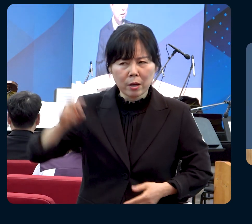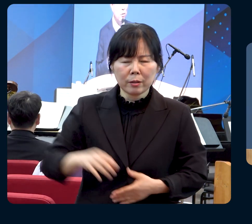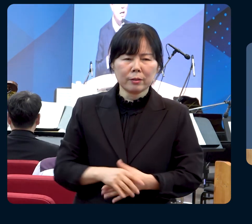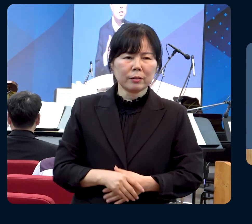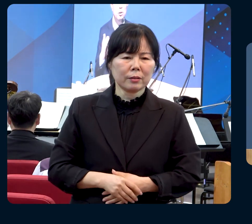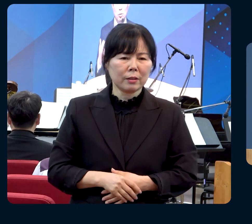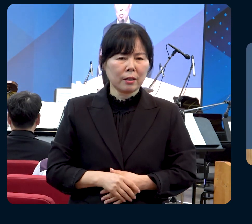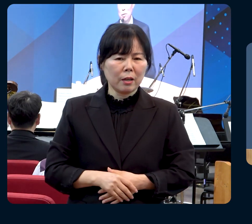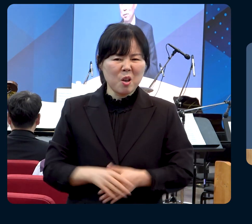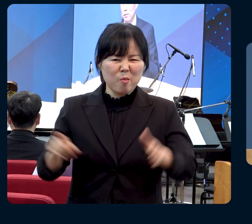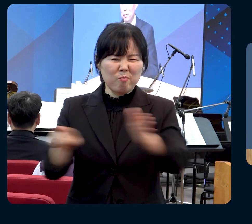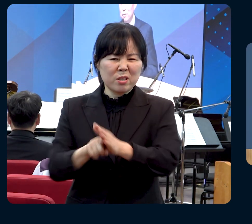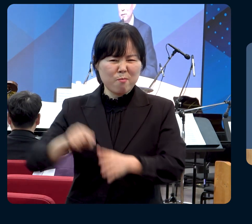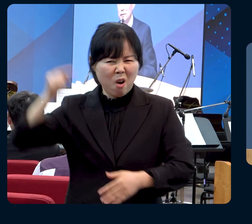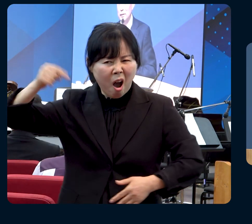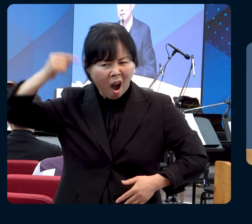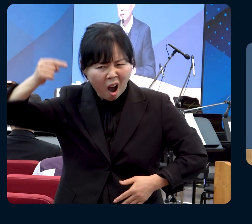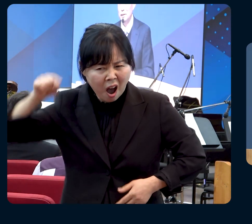이 광신도.